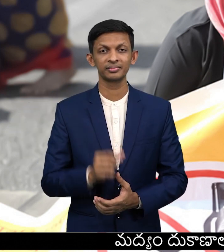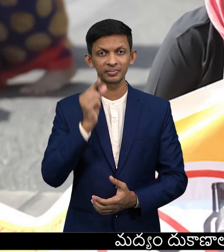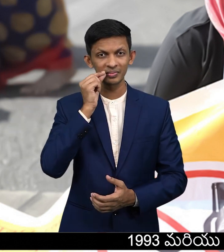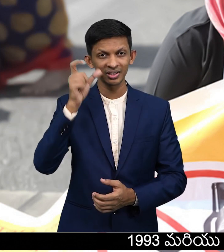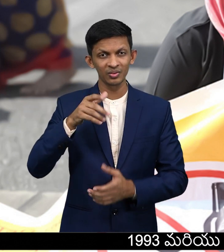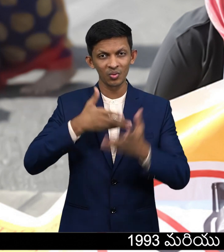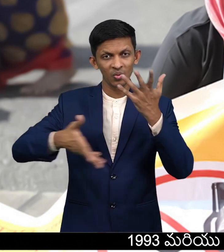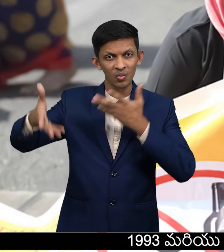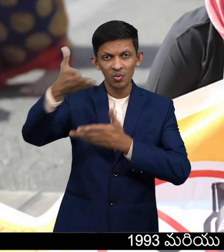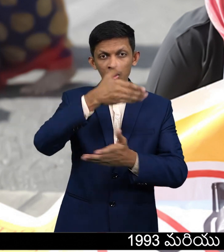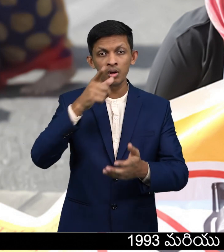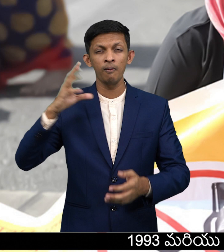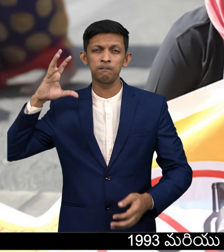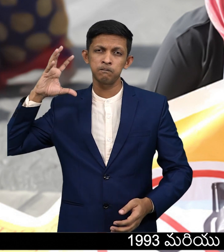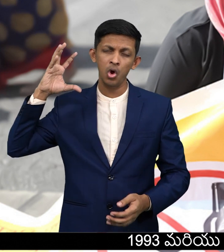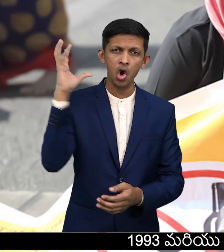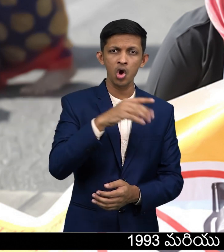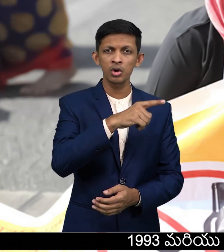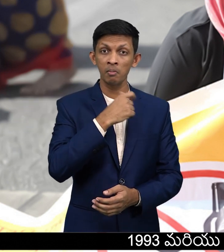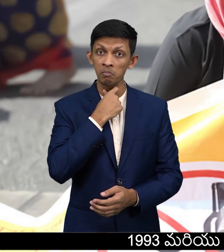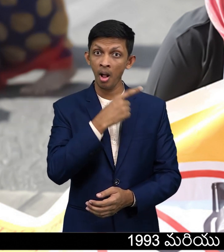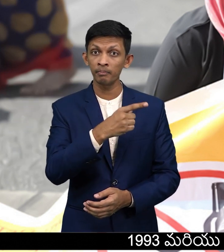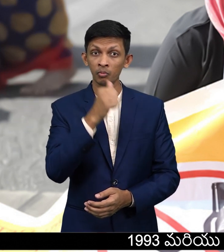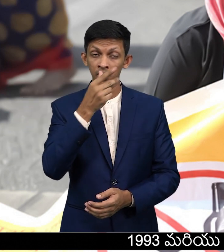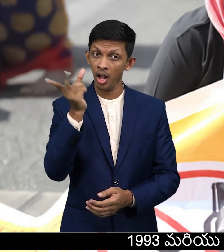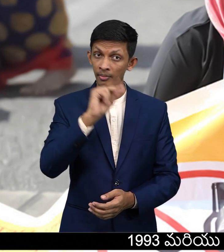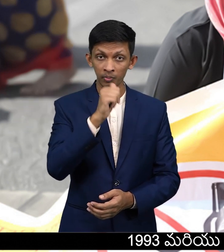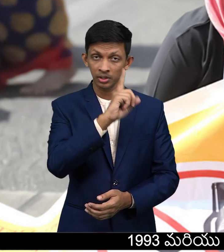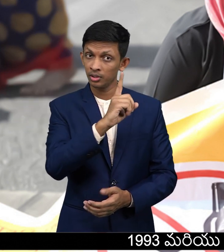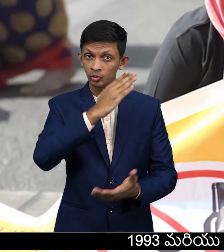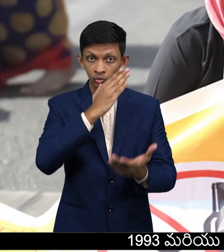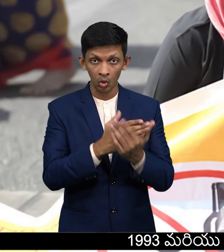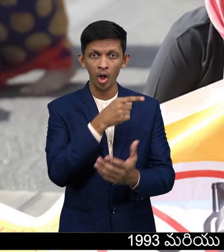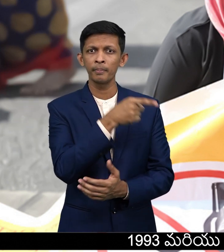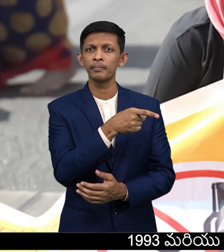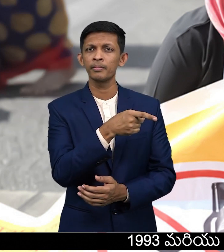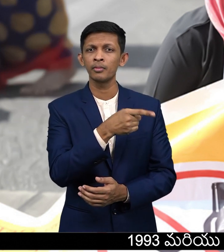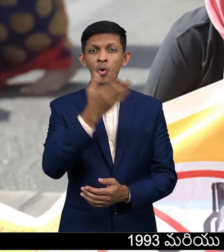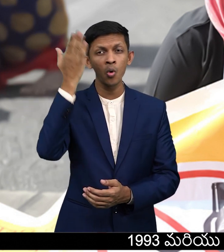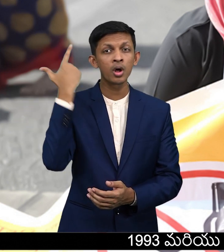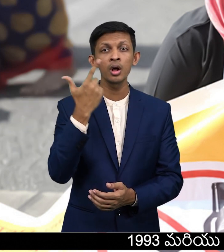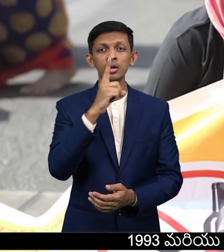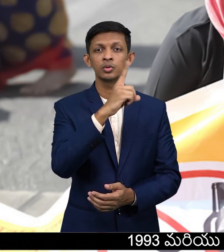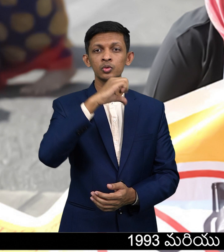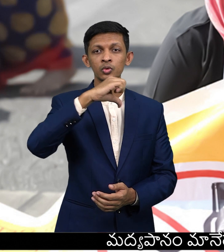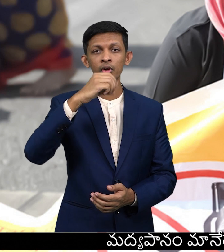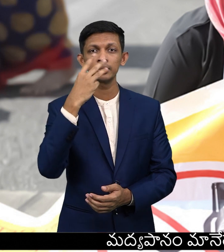(1993 మరియు 1995లో అరెస్ట్ నిషేధానికి